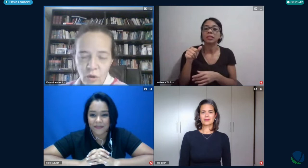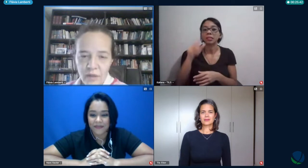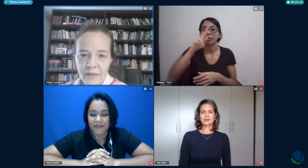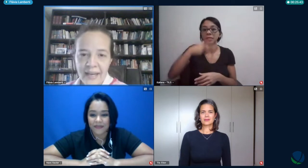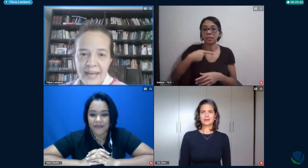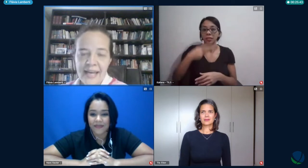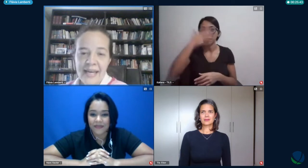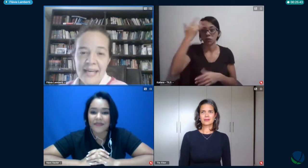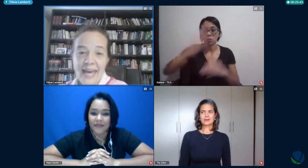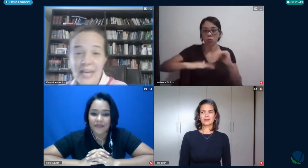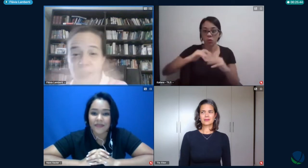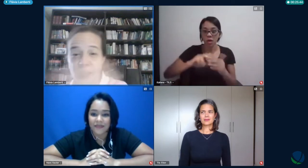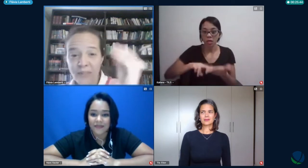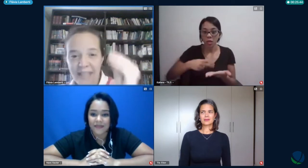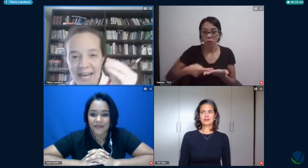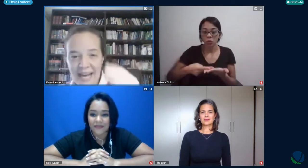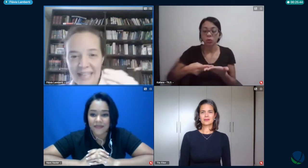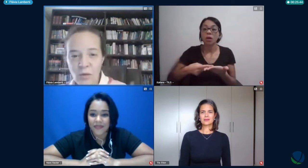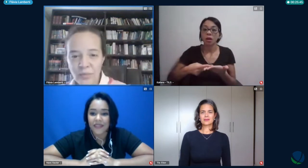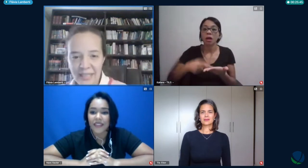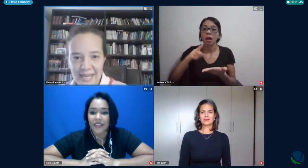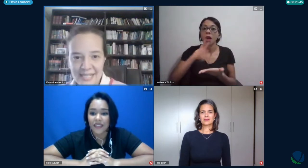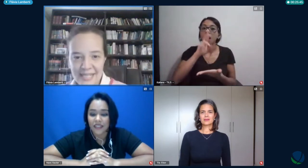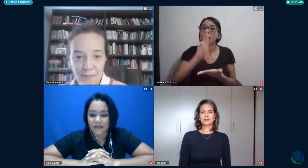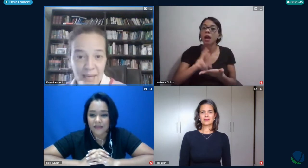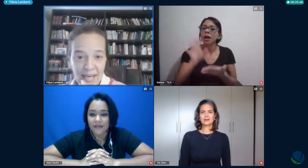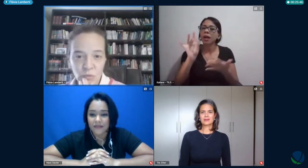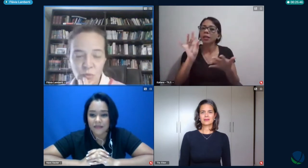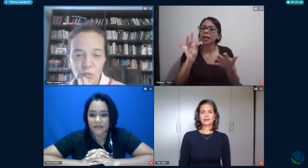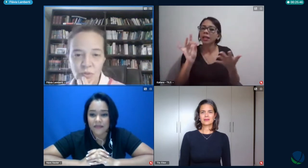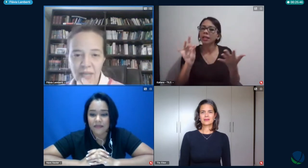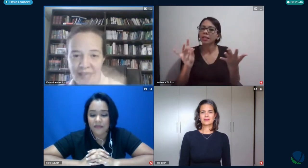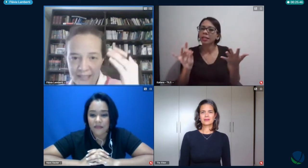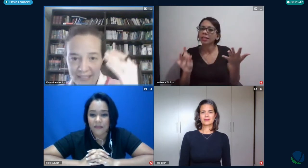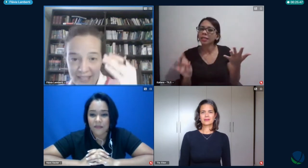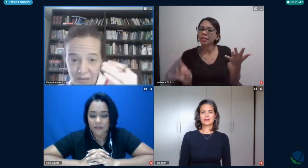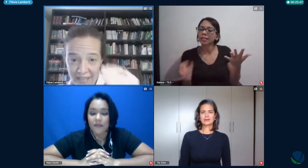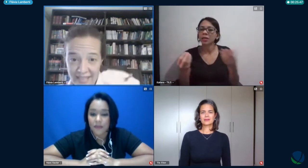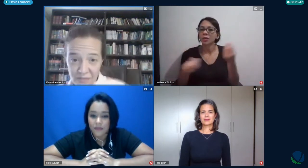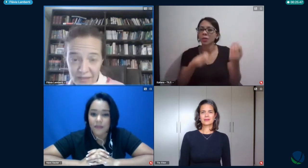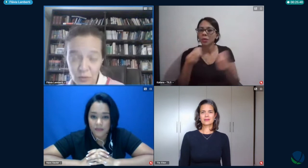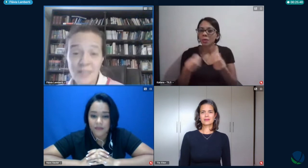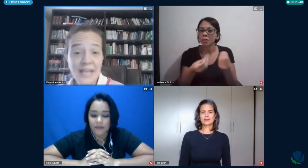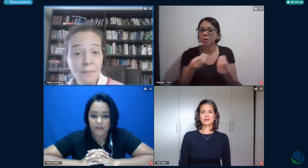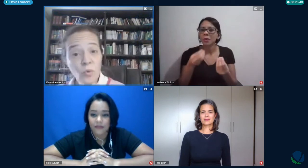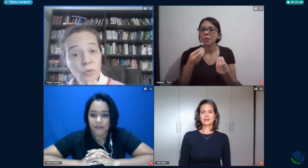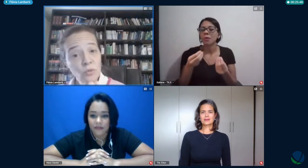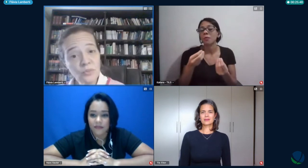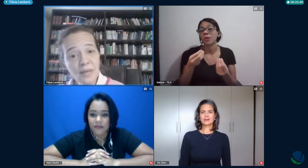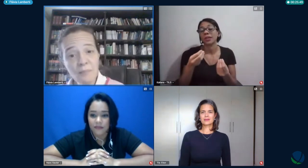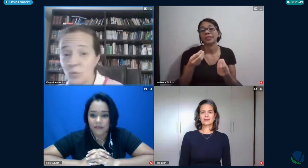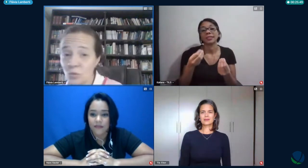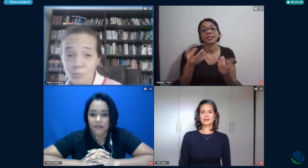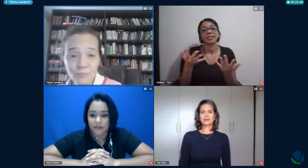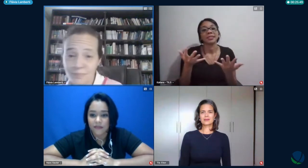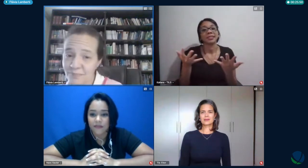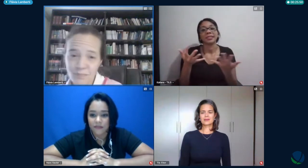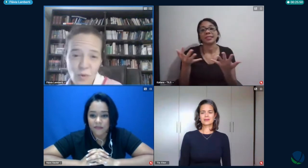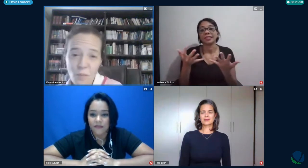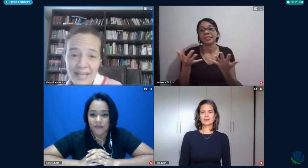tradutor, né, responder a cada um daqueles elementos, daqueles fatores,